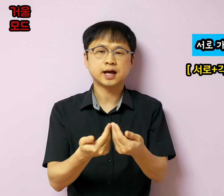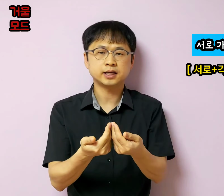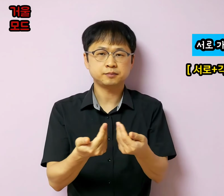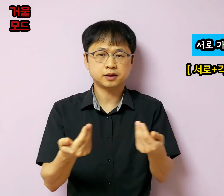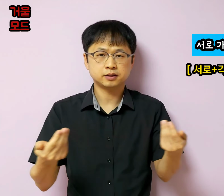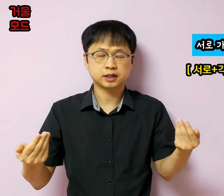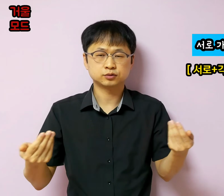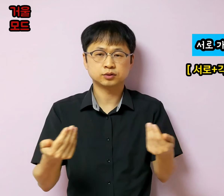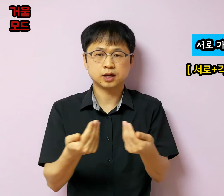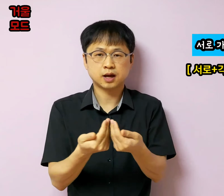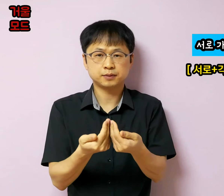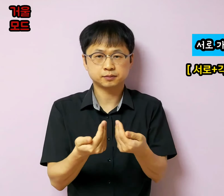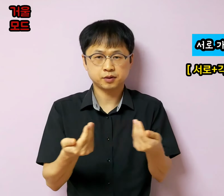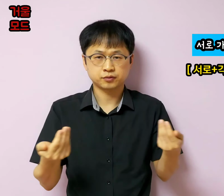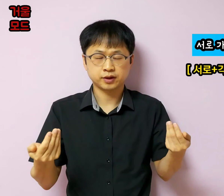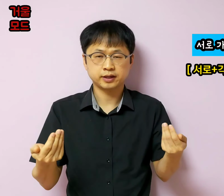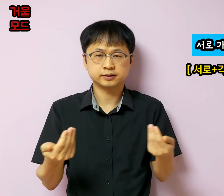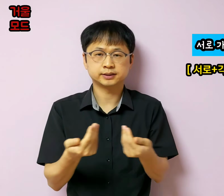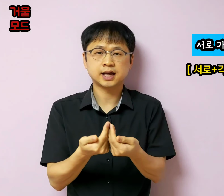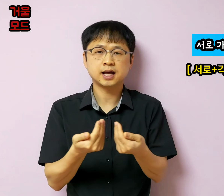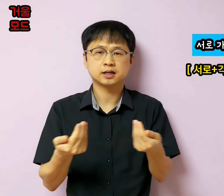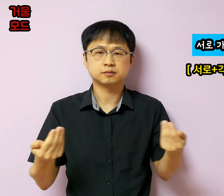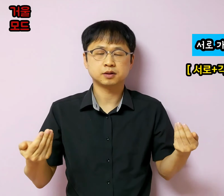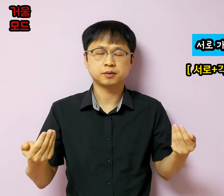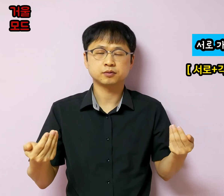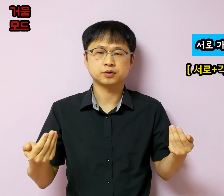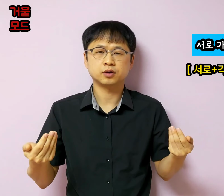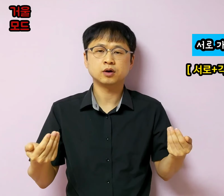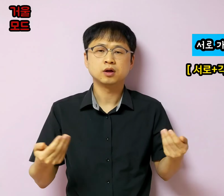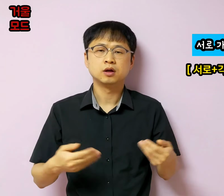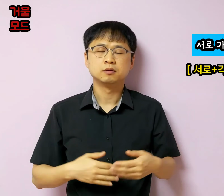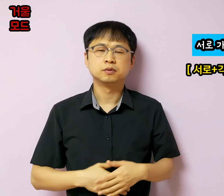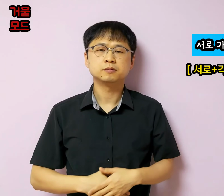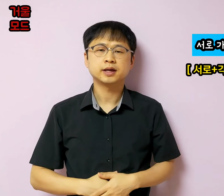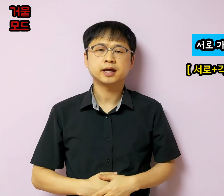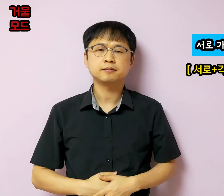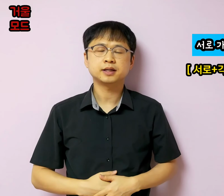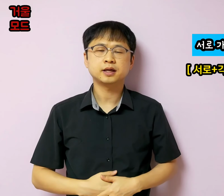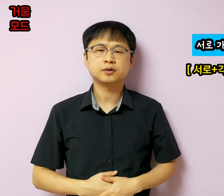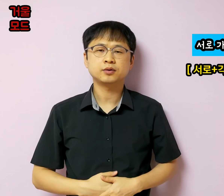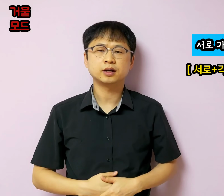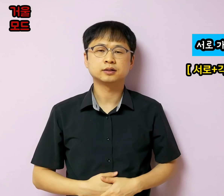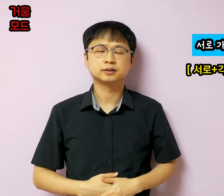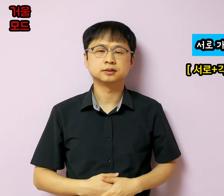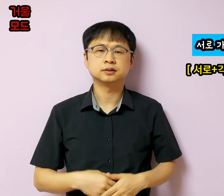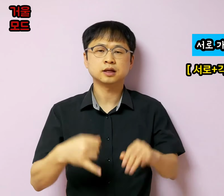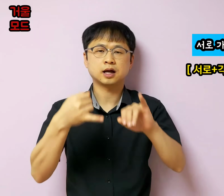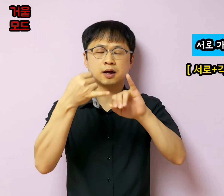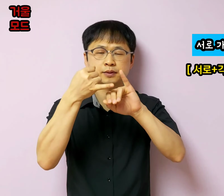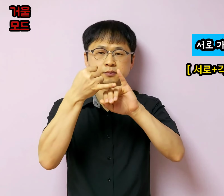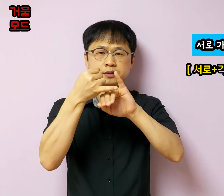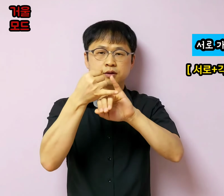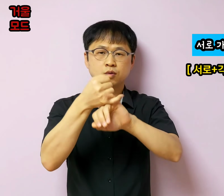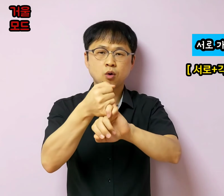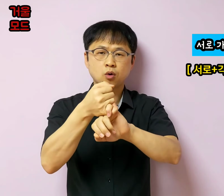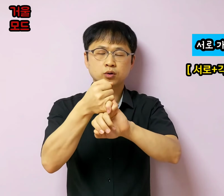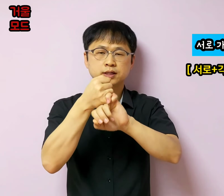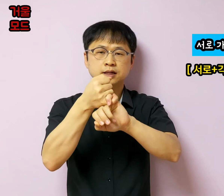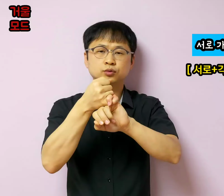떠나다. 이별이라는 수어는 아까 앞에서 배웠고요. 헤어지다, 이별 배웠고요. 뭐뭐 해야만 해요 하는 것은 아까 앞에서 배웠던 꼭,